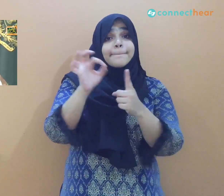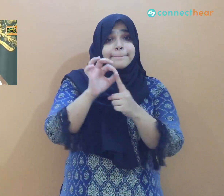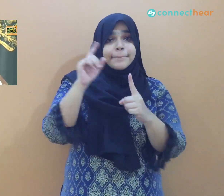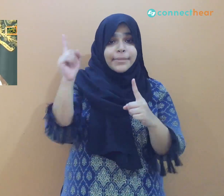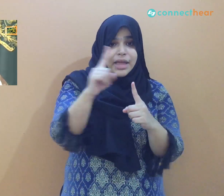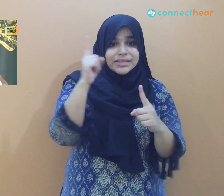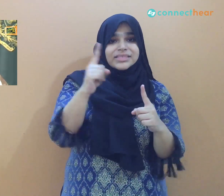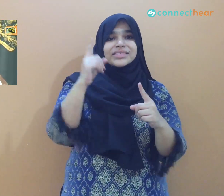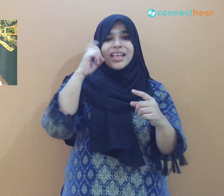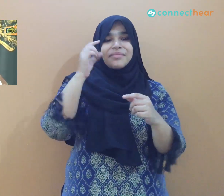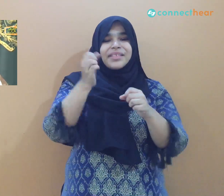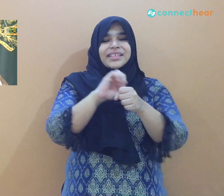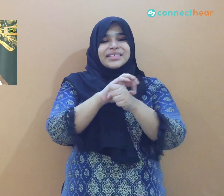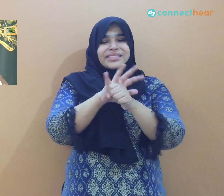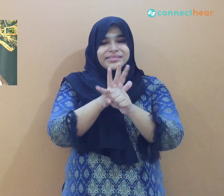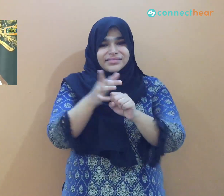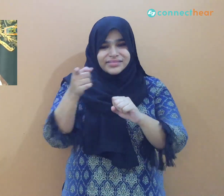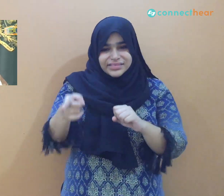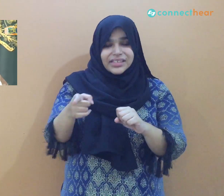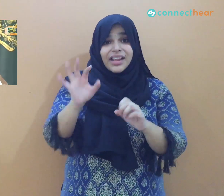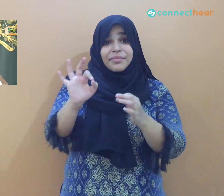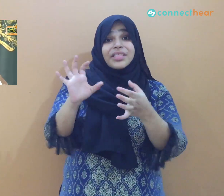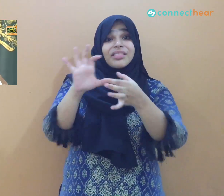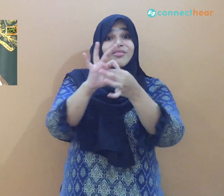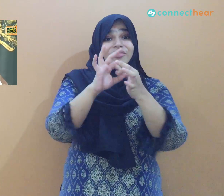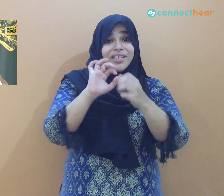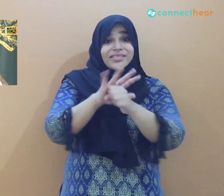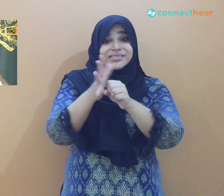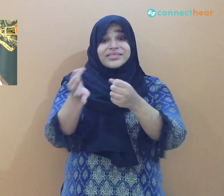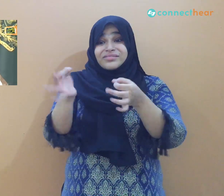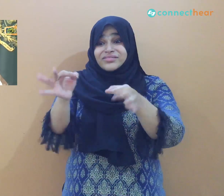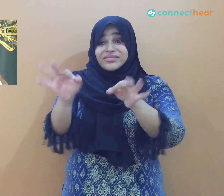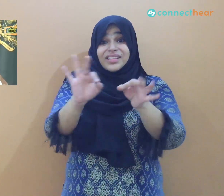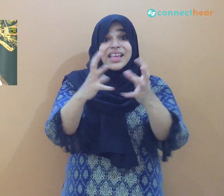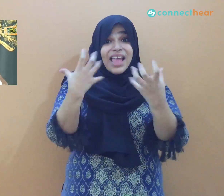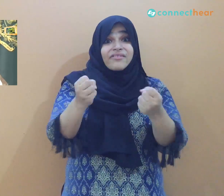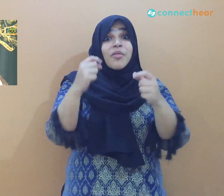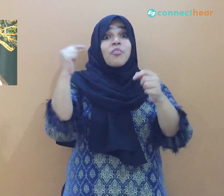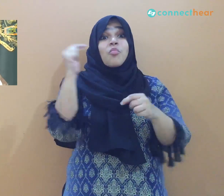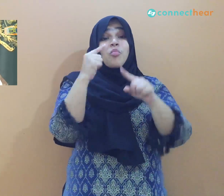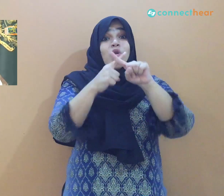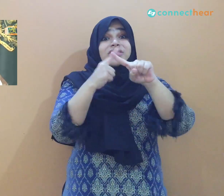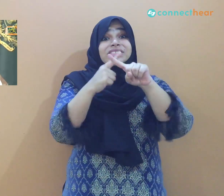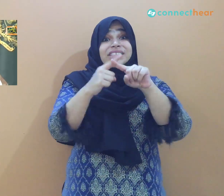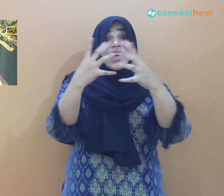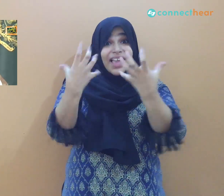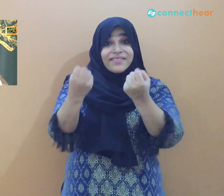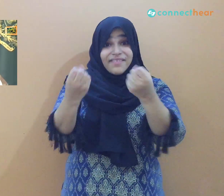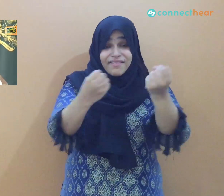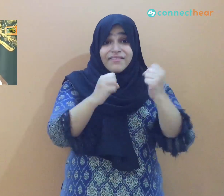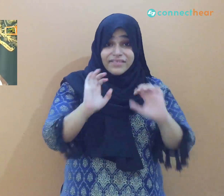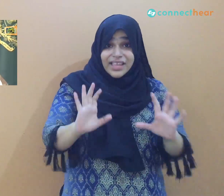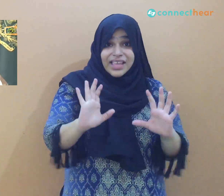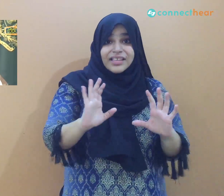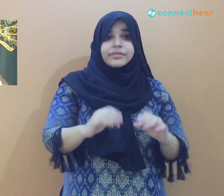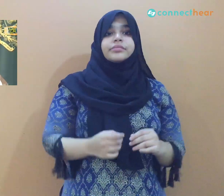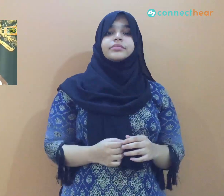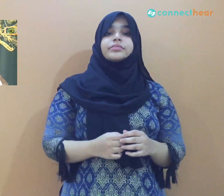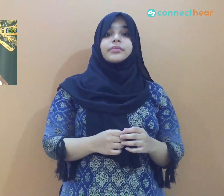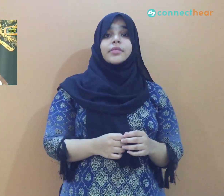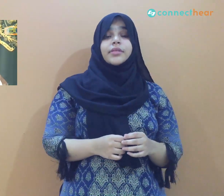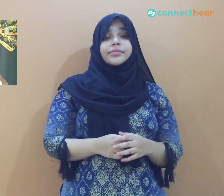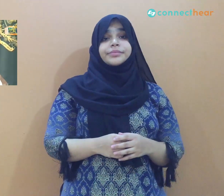پاکستان میں جو کیسز, کرونا کے کیسز جو انفیکٹڈ ہیں, جو پازیٹیو کیسز ہیں, وہ ہونے تھے